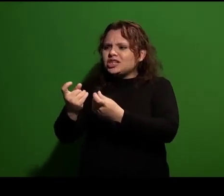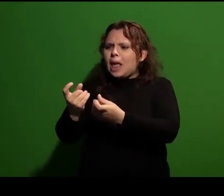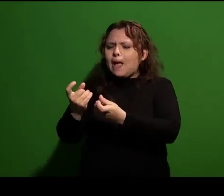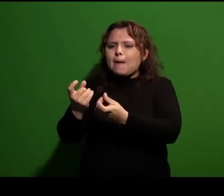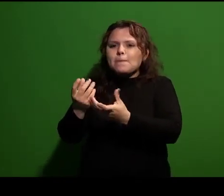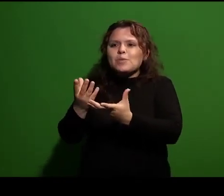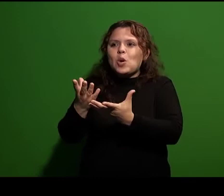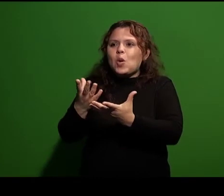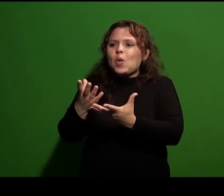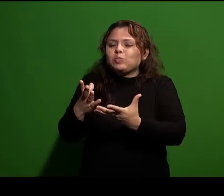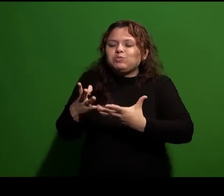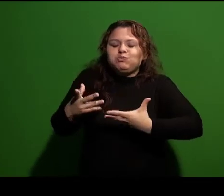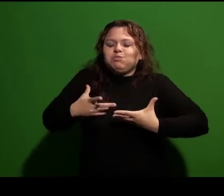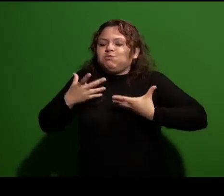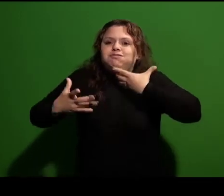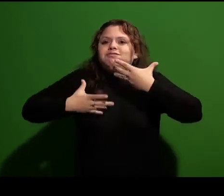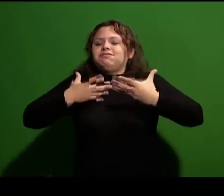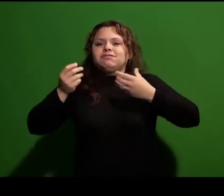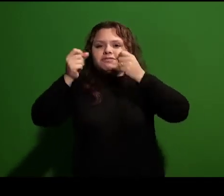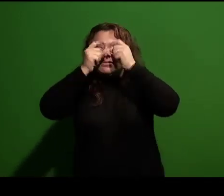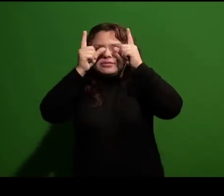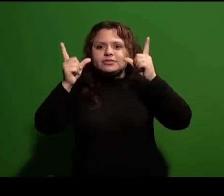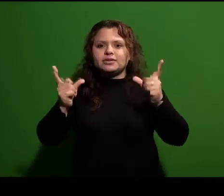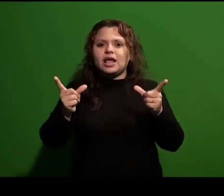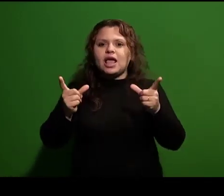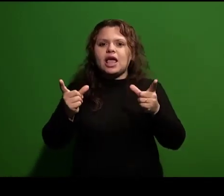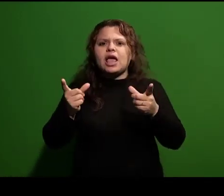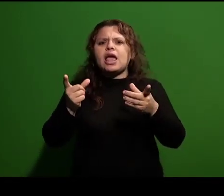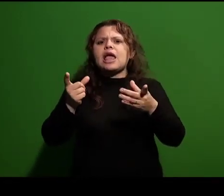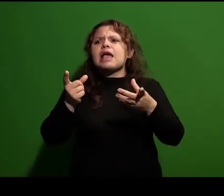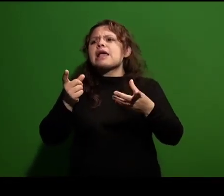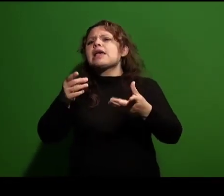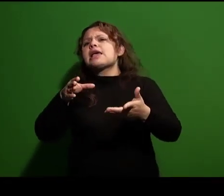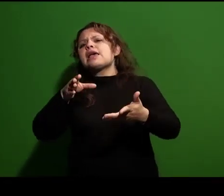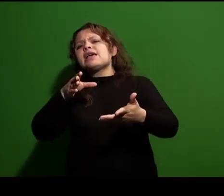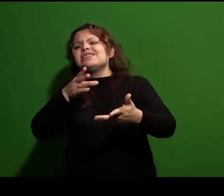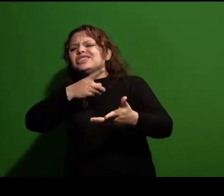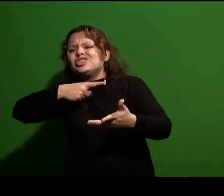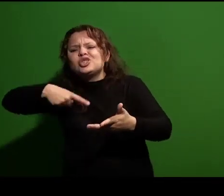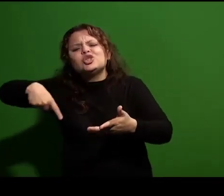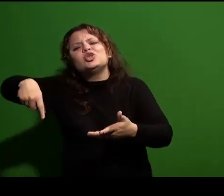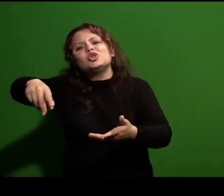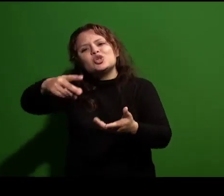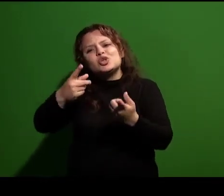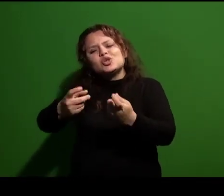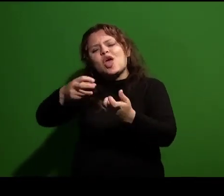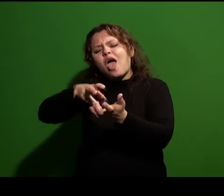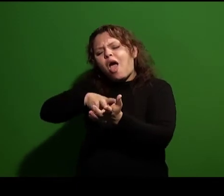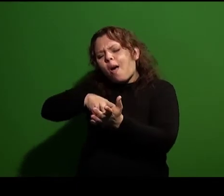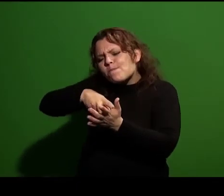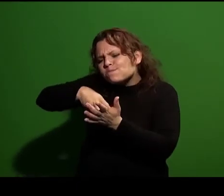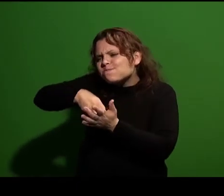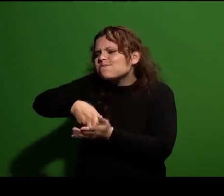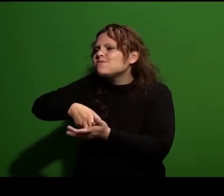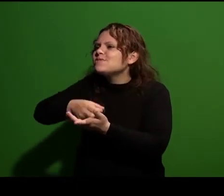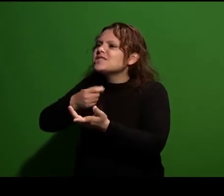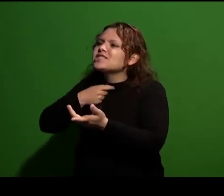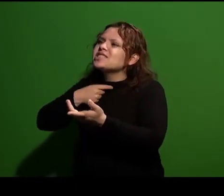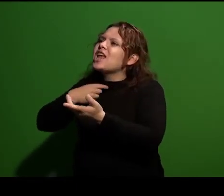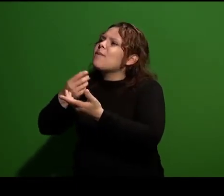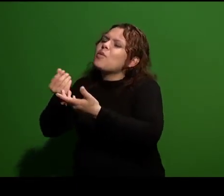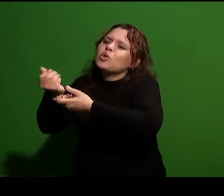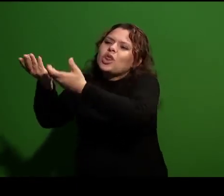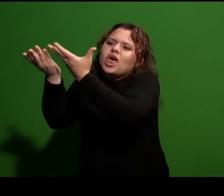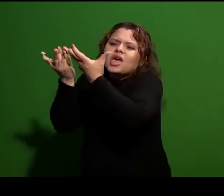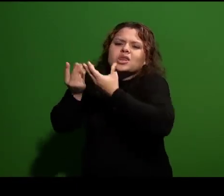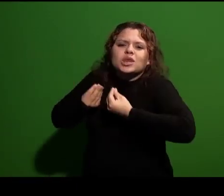letargo espiritual, ¿qué puede hacerlo? Si eso no es suficiente para llevarnos a arrodillarnos buscando un